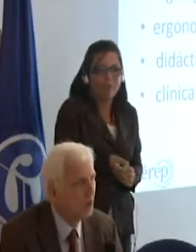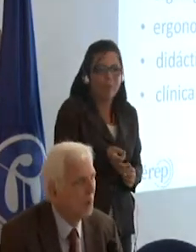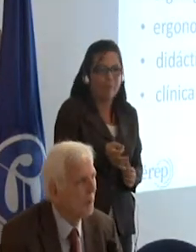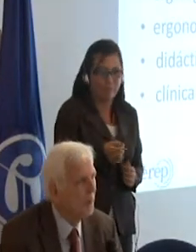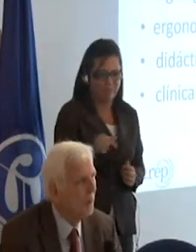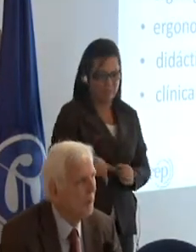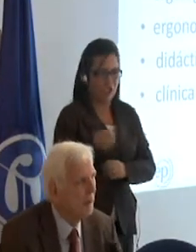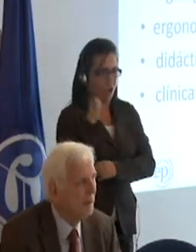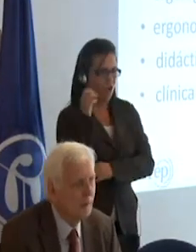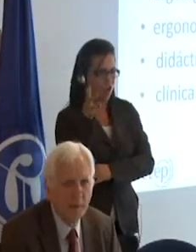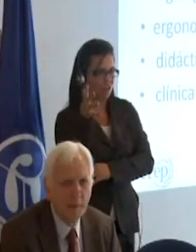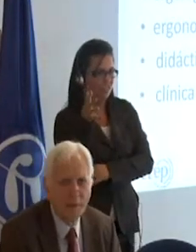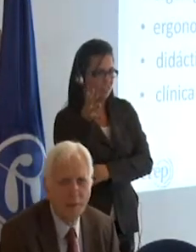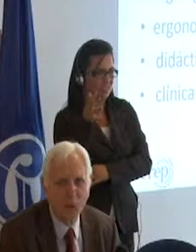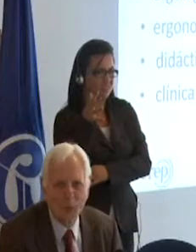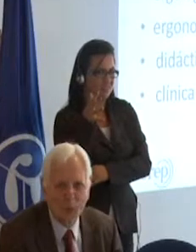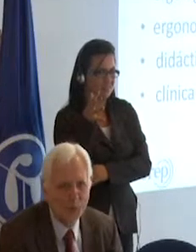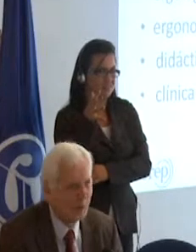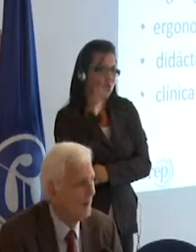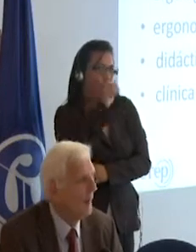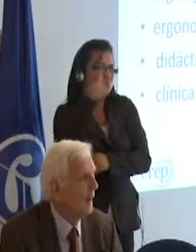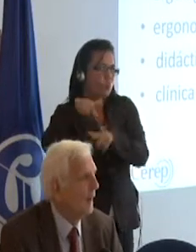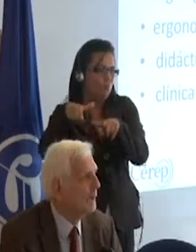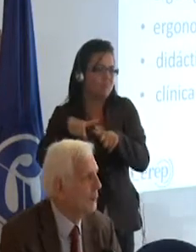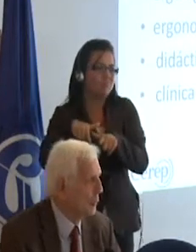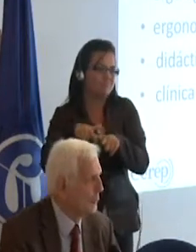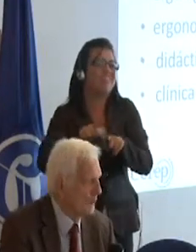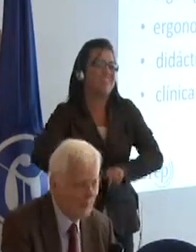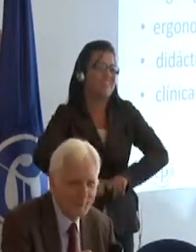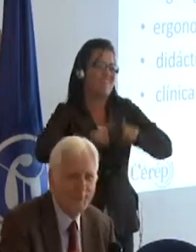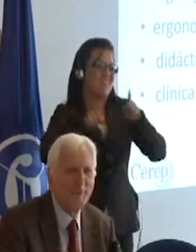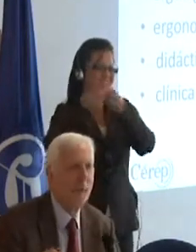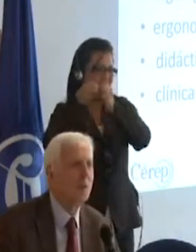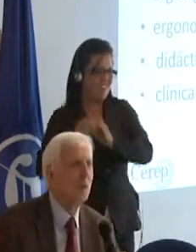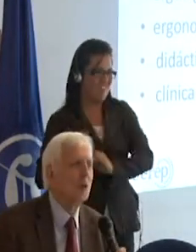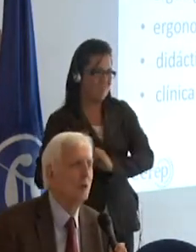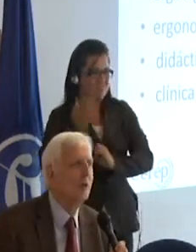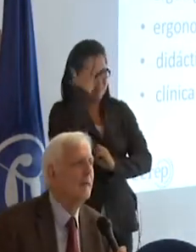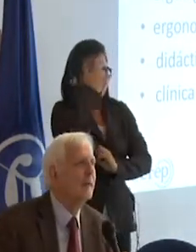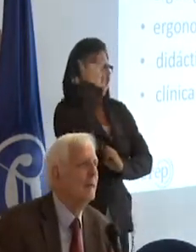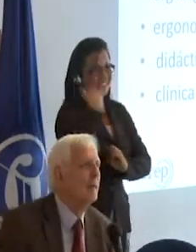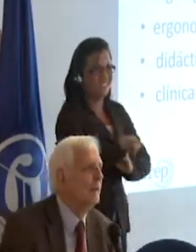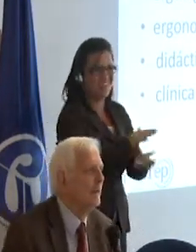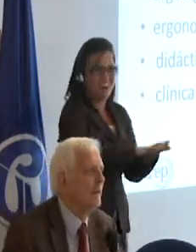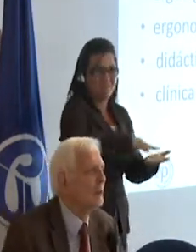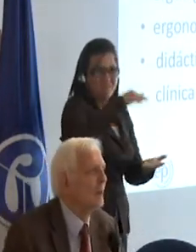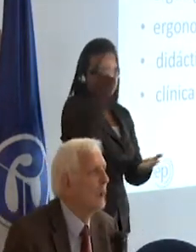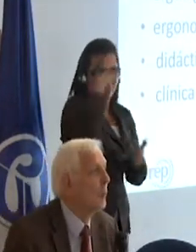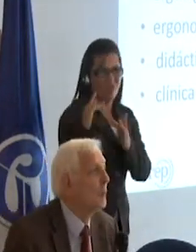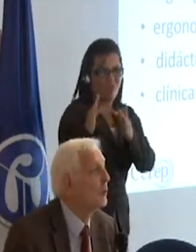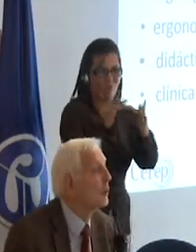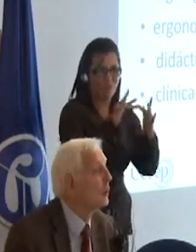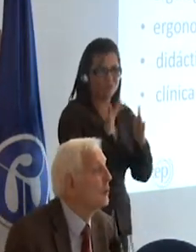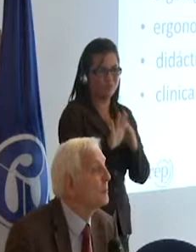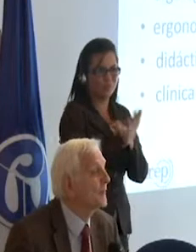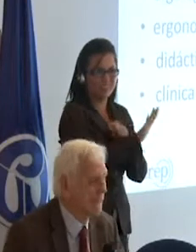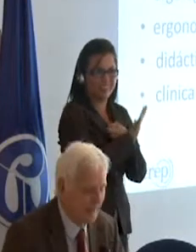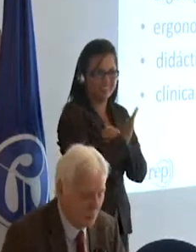Seguro que si vuelvo a hacer esta conferencia, la haré de manera diferente, porque habré aprendido muchas cosas en contacto con